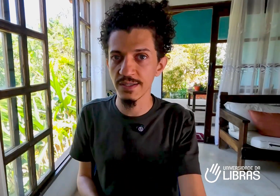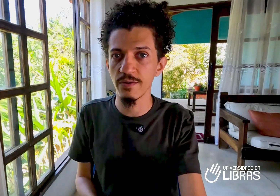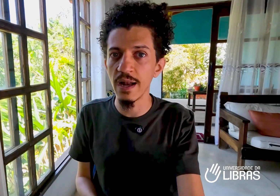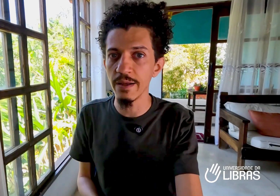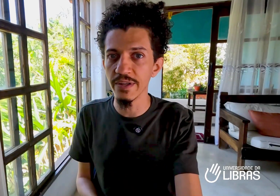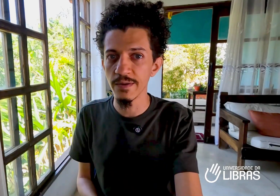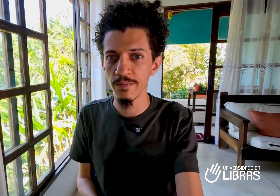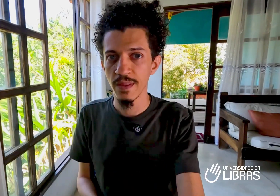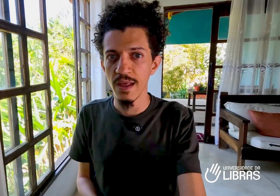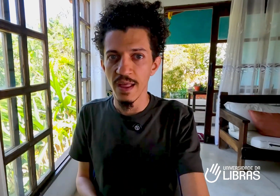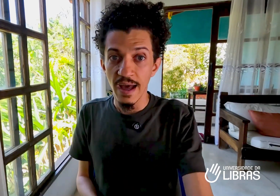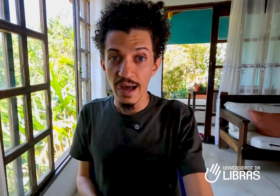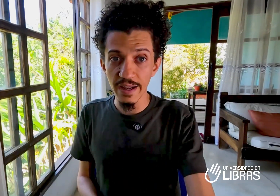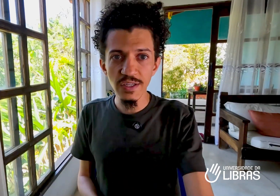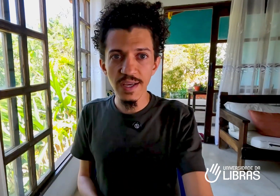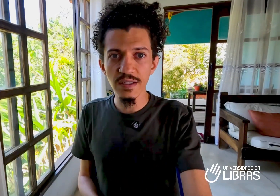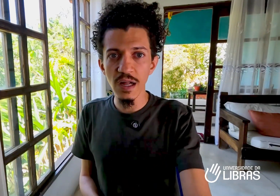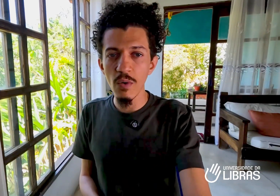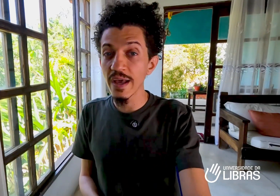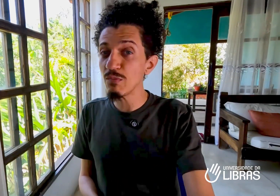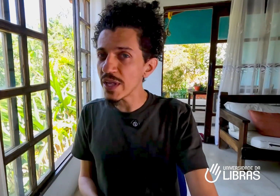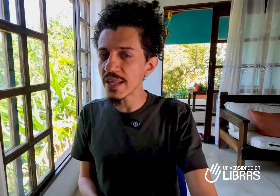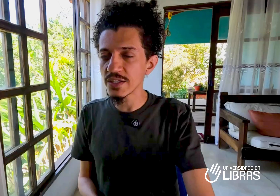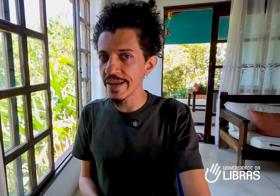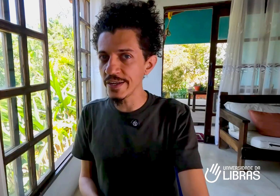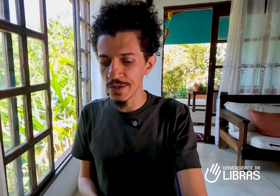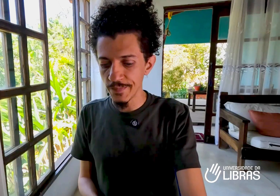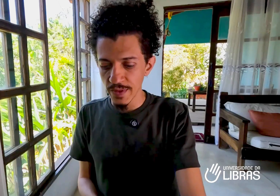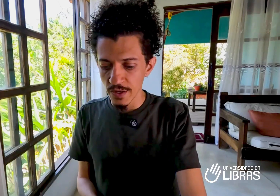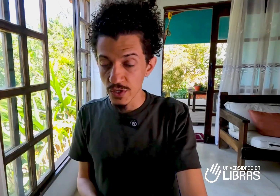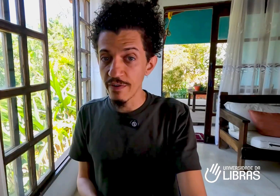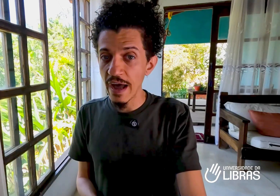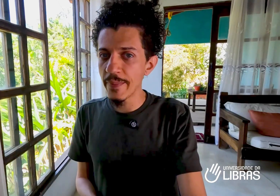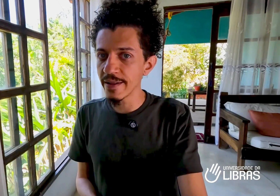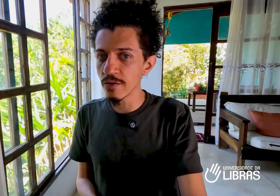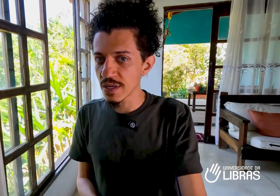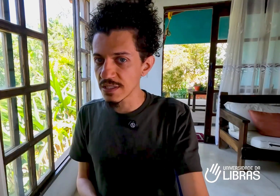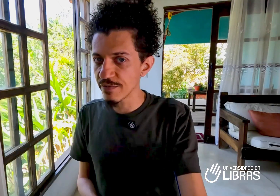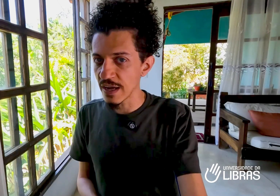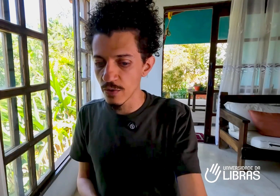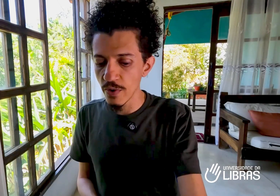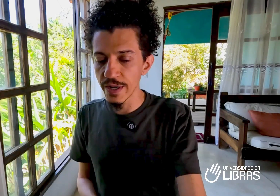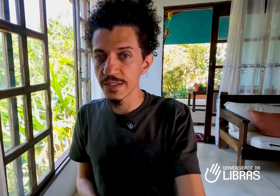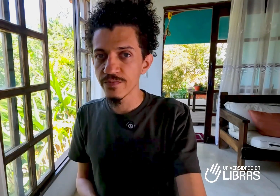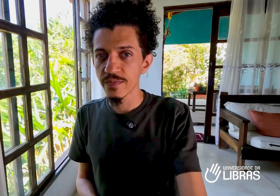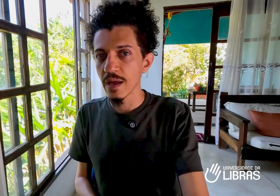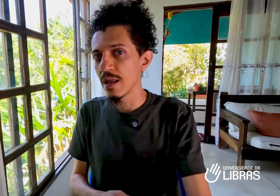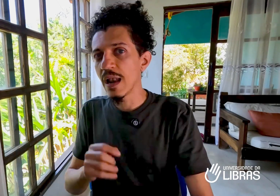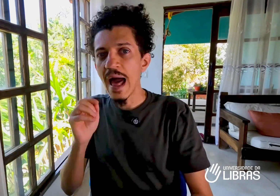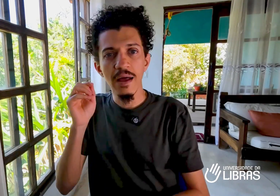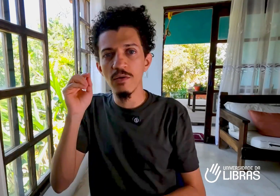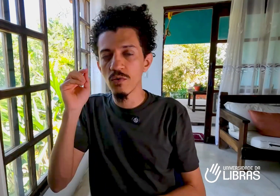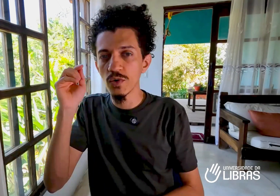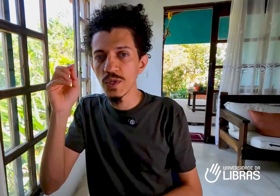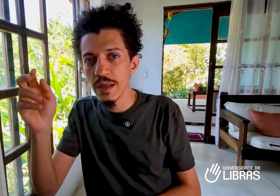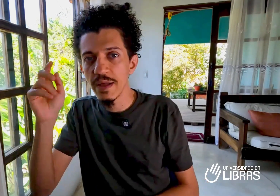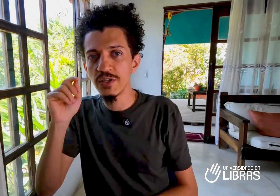na Libras. A grande questão é que muita gente só vai aprender os classificadores lá no curso